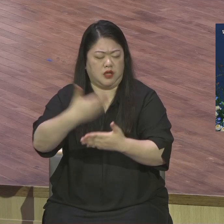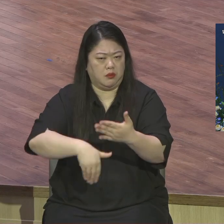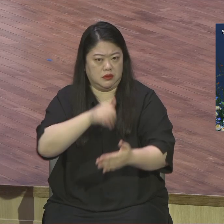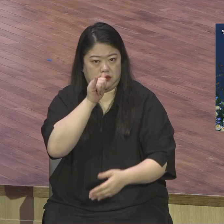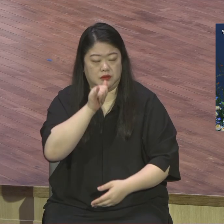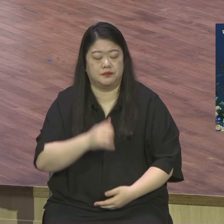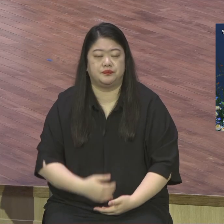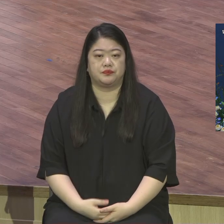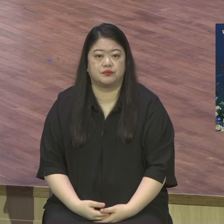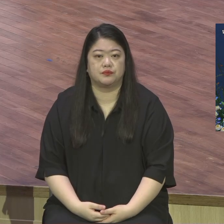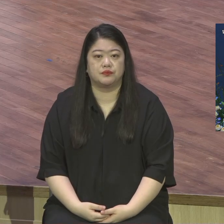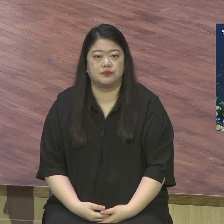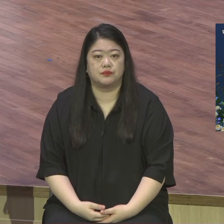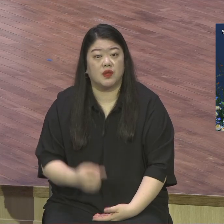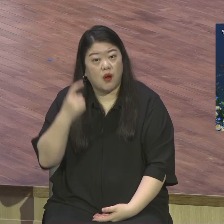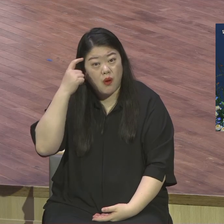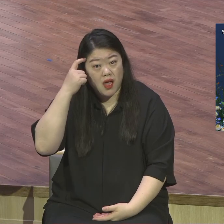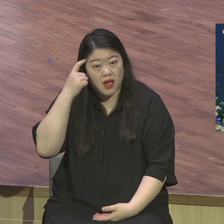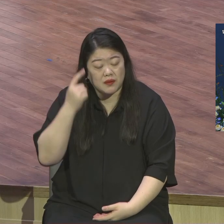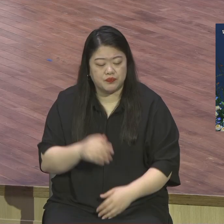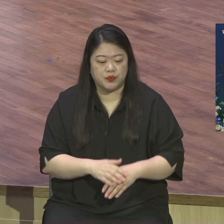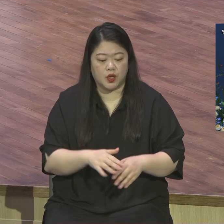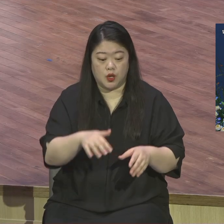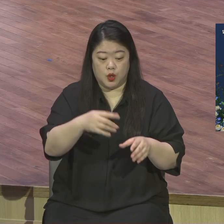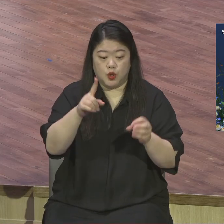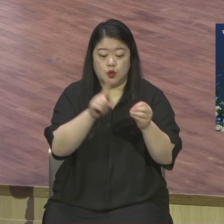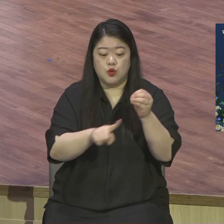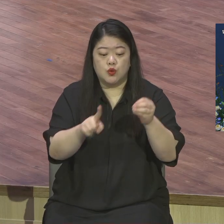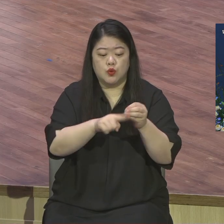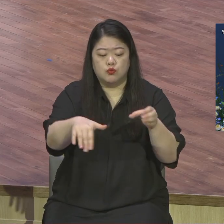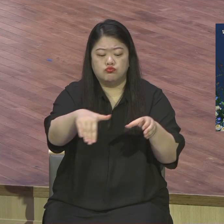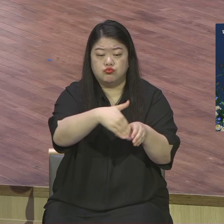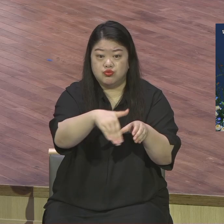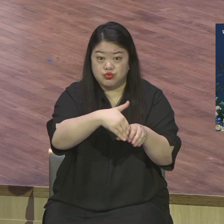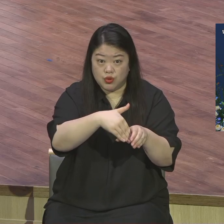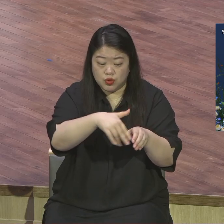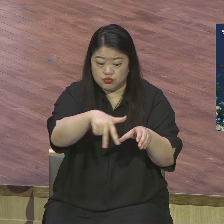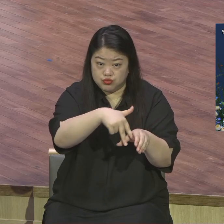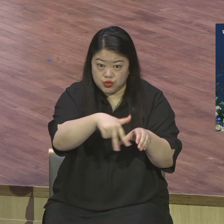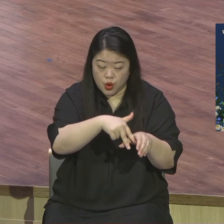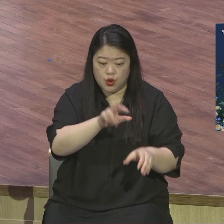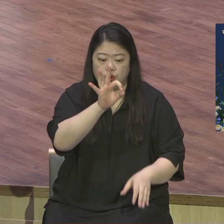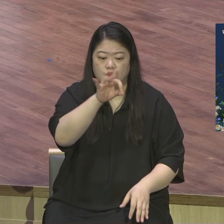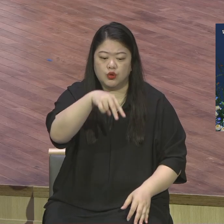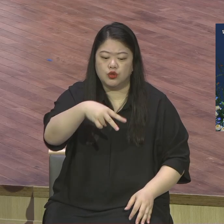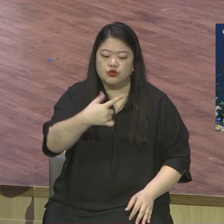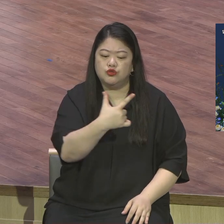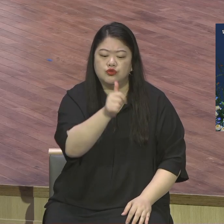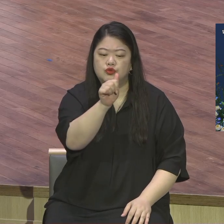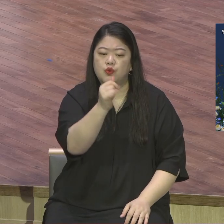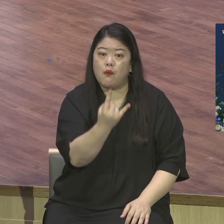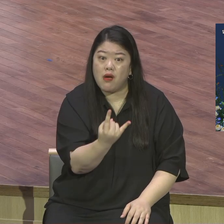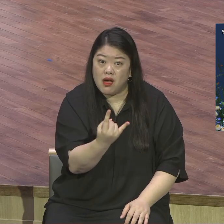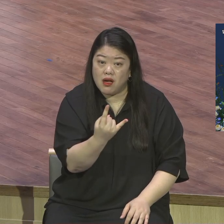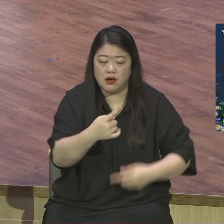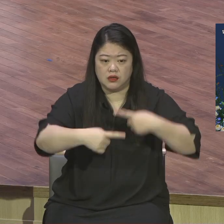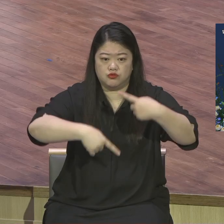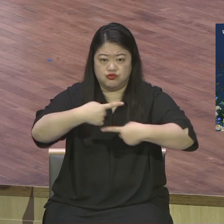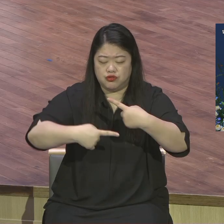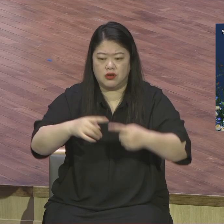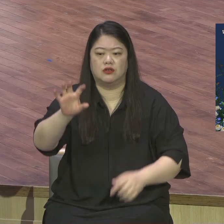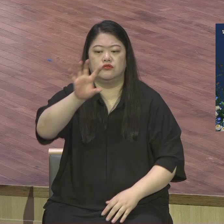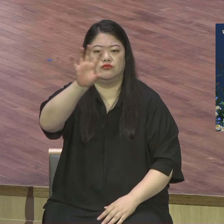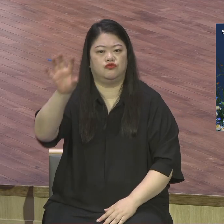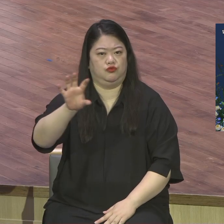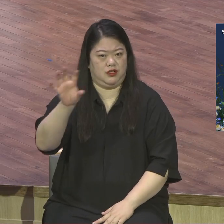불교의 윤회 사상이 뭐냐. 윤회 돌고 도는 걸 말합니다. 돌고 돈다.